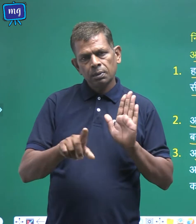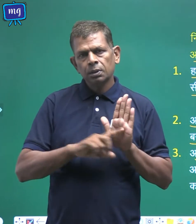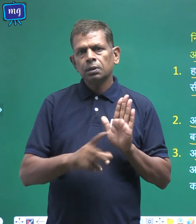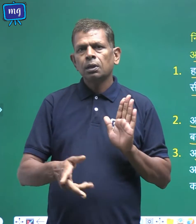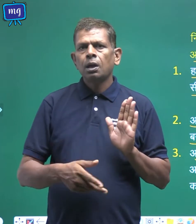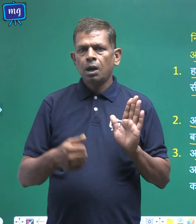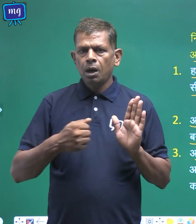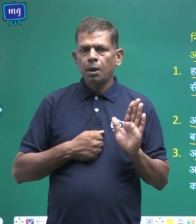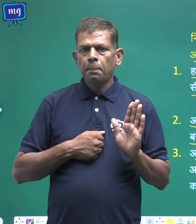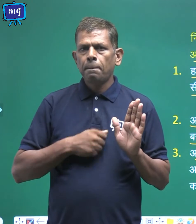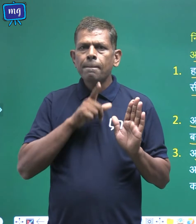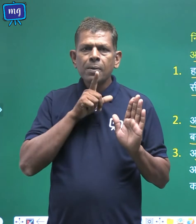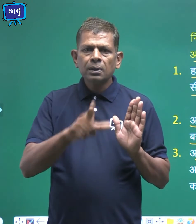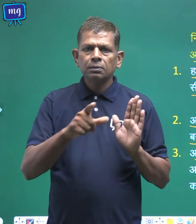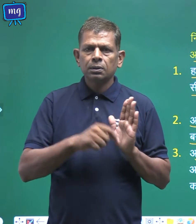हम वास्तविक,